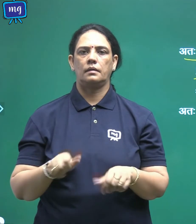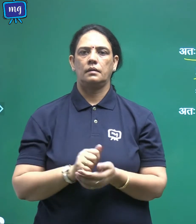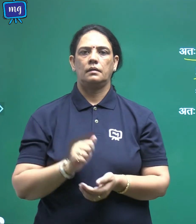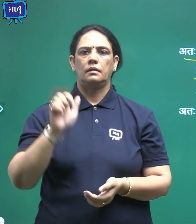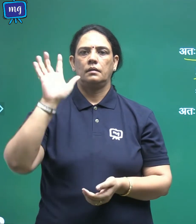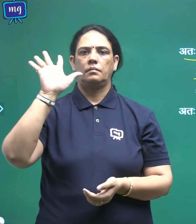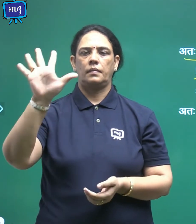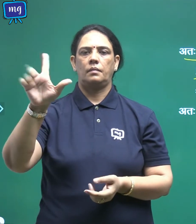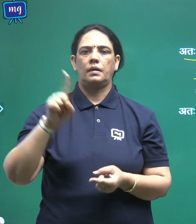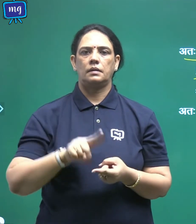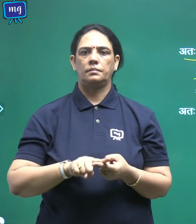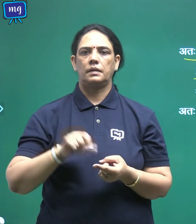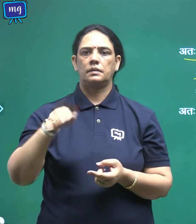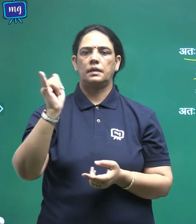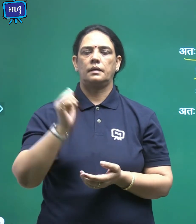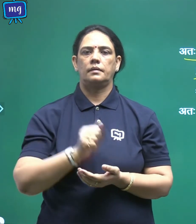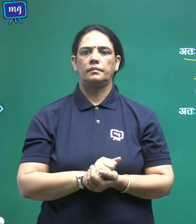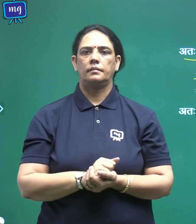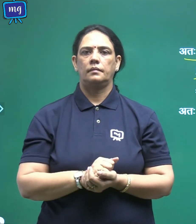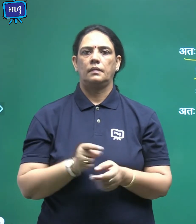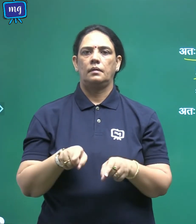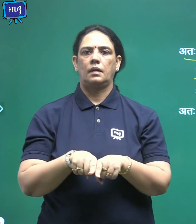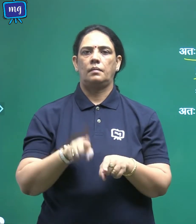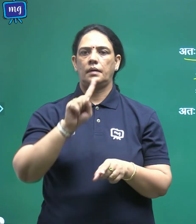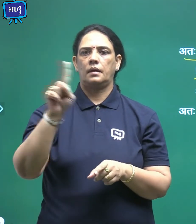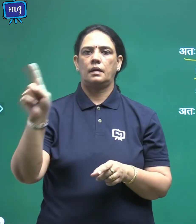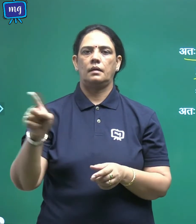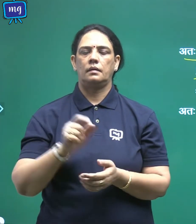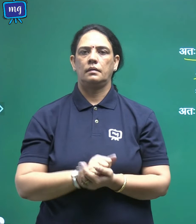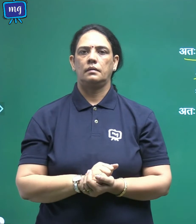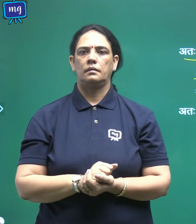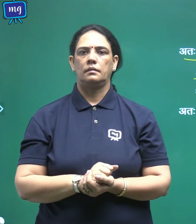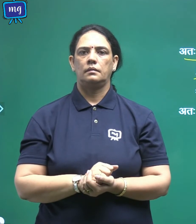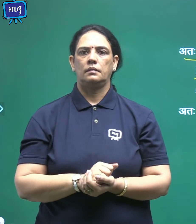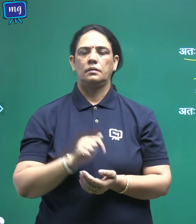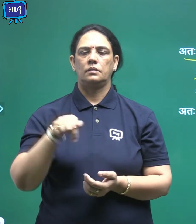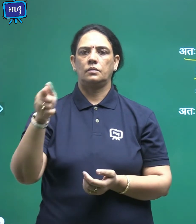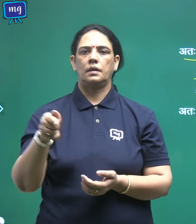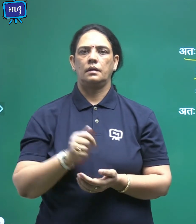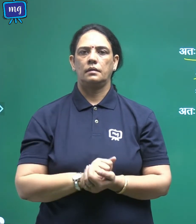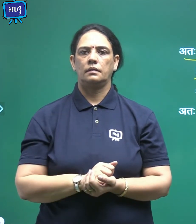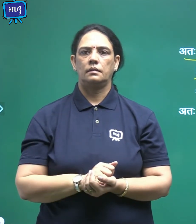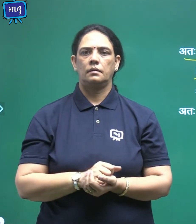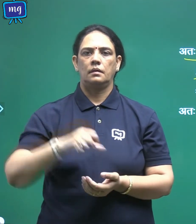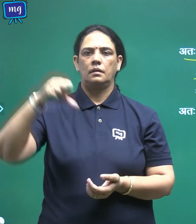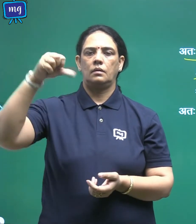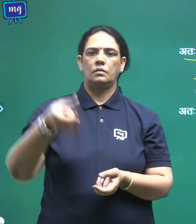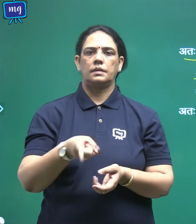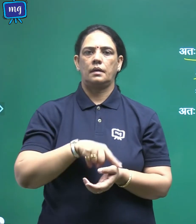5 + 6 बराबर 11, जो कि 9